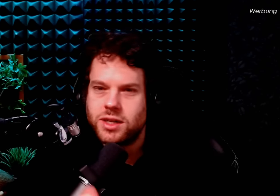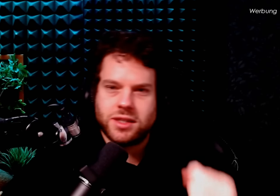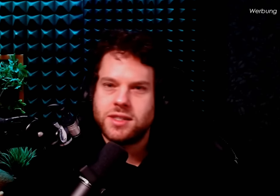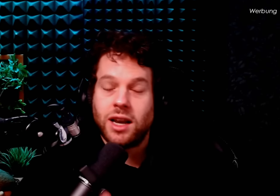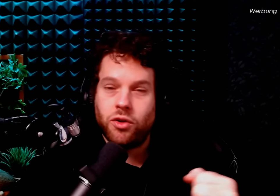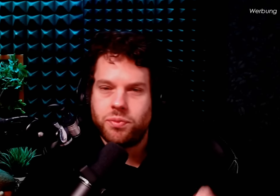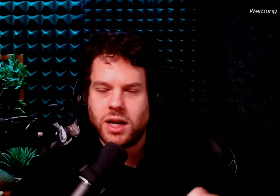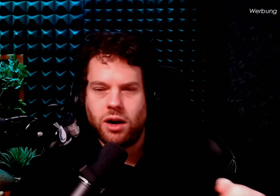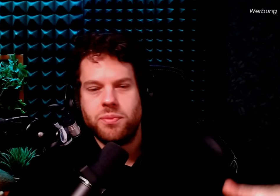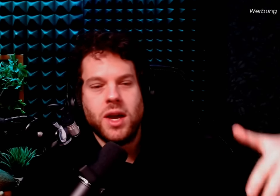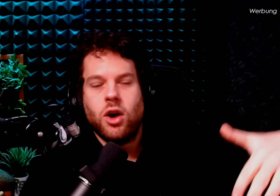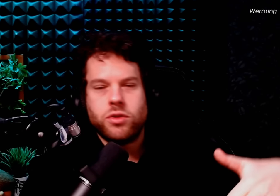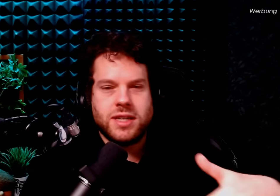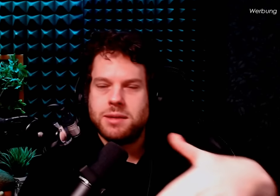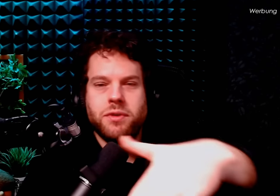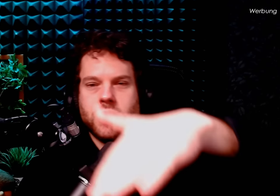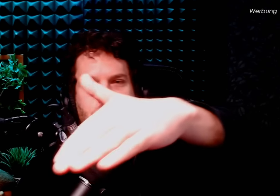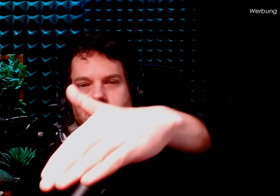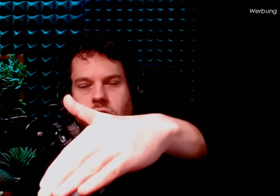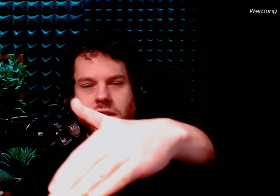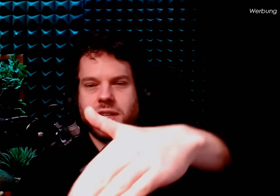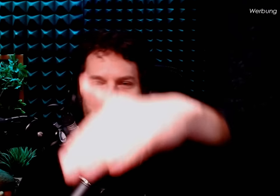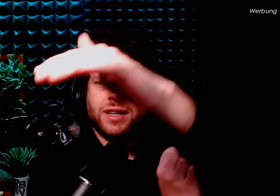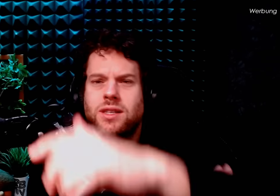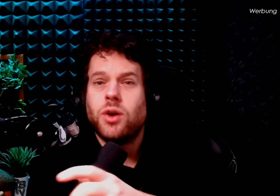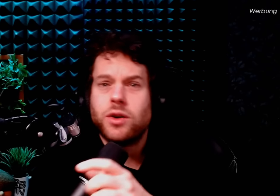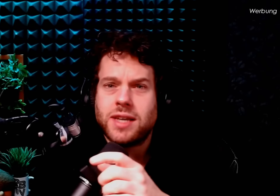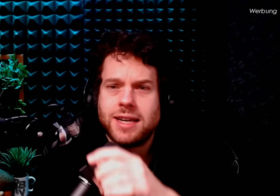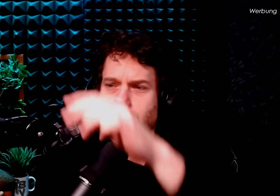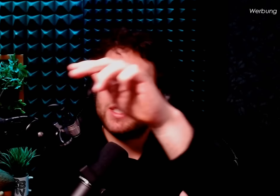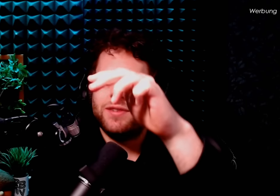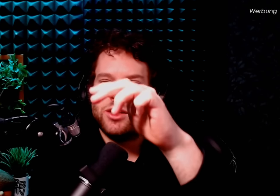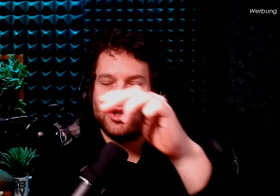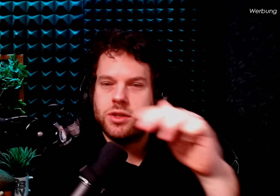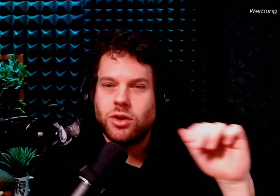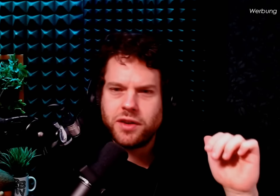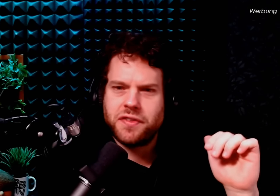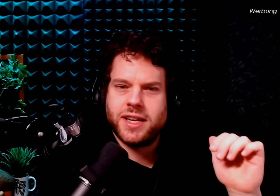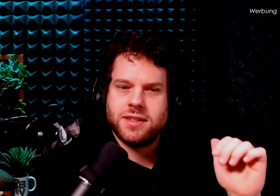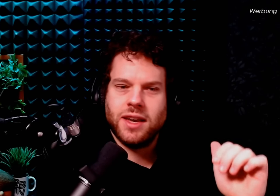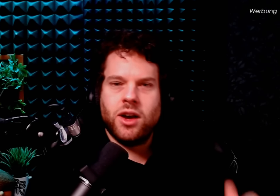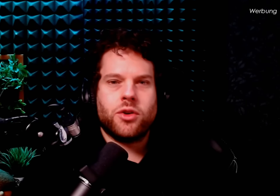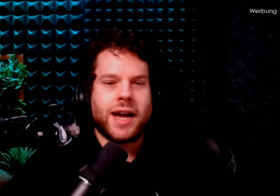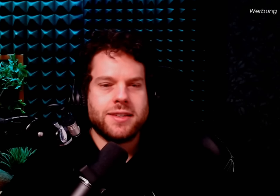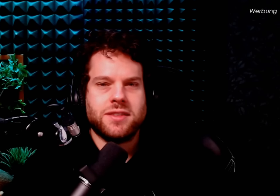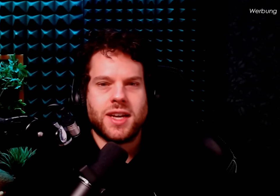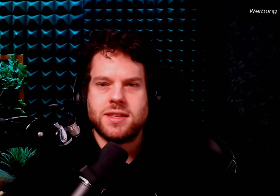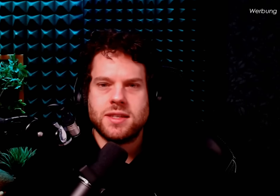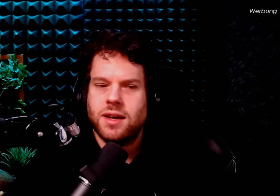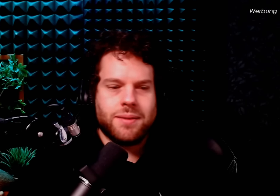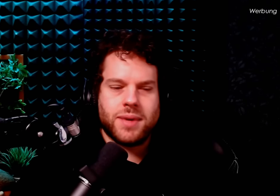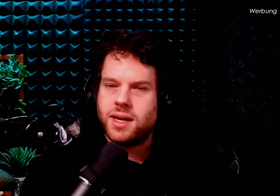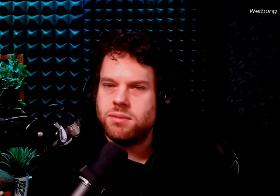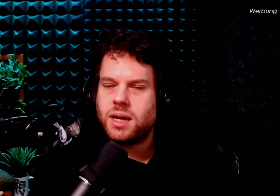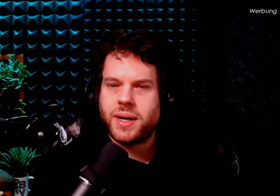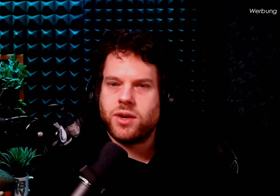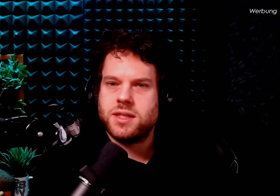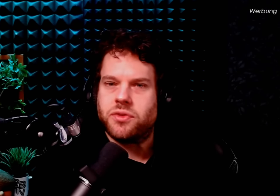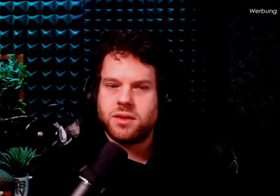ist gelaufen und gelaufen und sie hat immer wieder ein Stück geschafft, aber dann war sie so außer Atem, dass sie wieder ein Stück zurückgefallen ist. Und Carsten währenddessen, ey, Rebecca, kannst einfach,